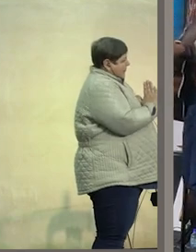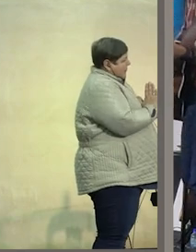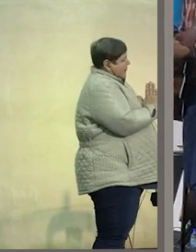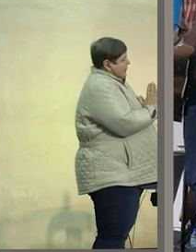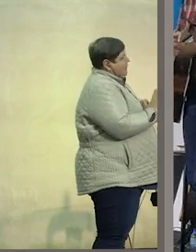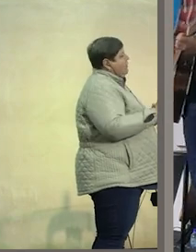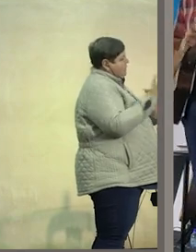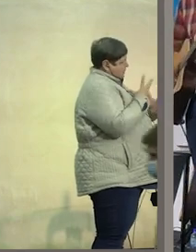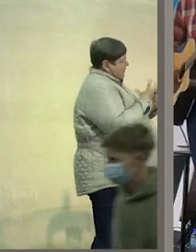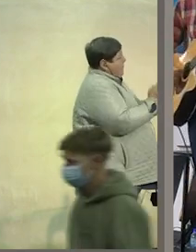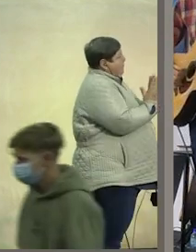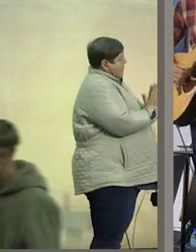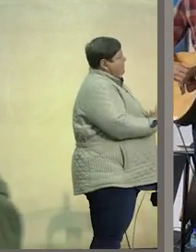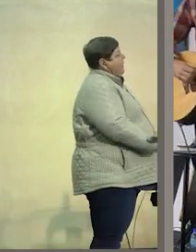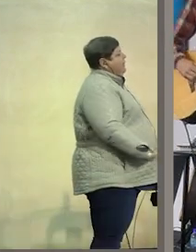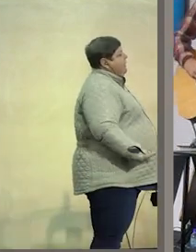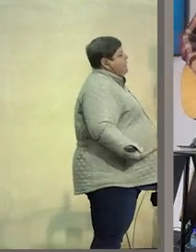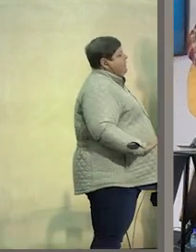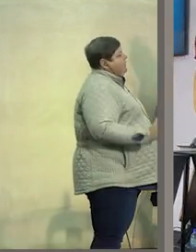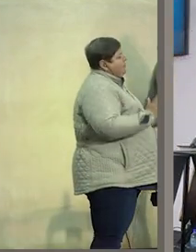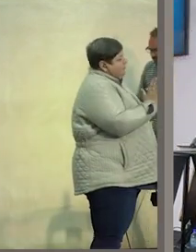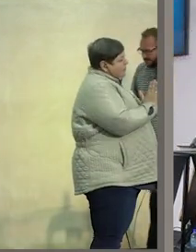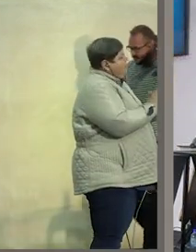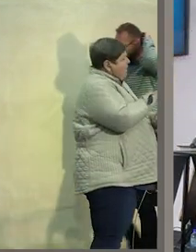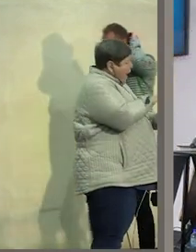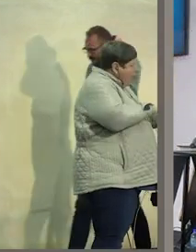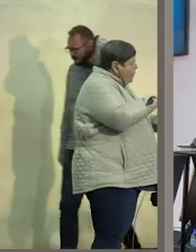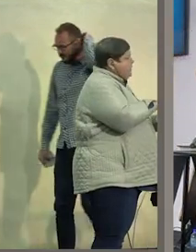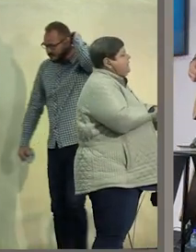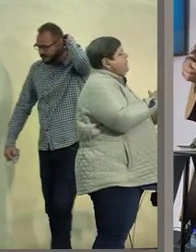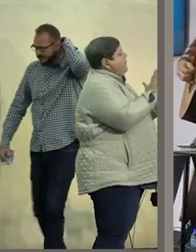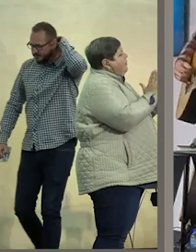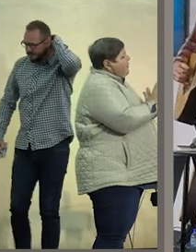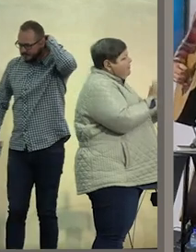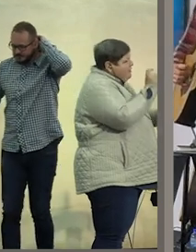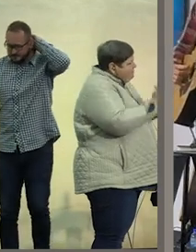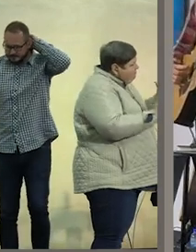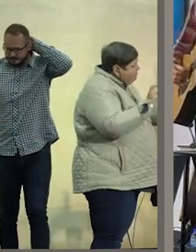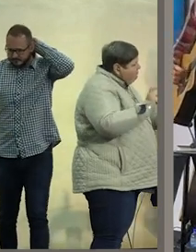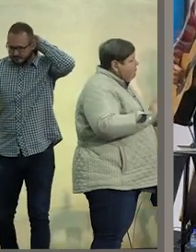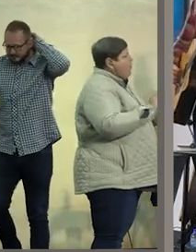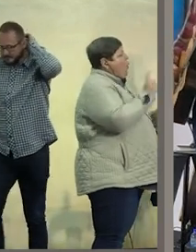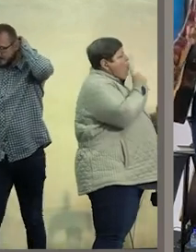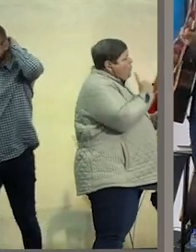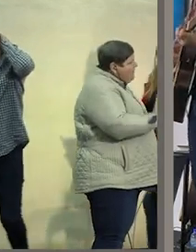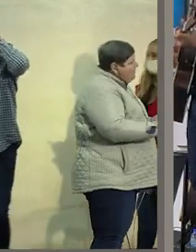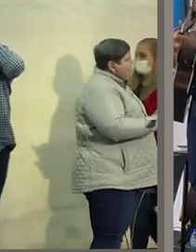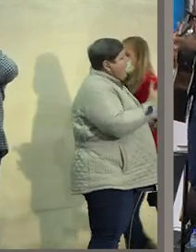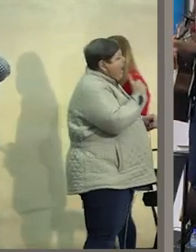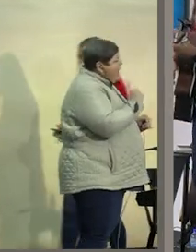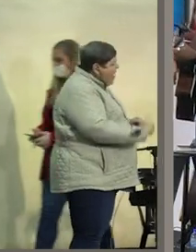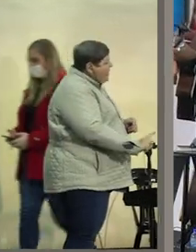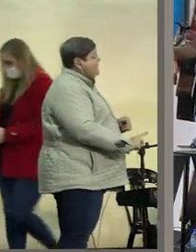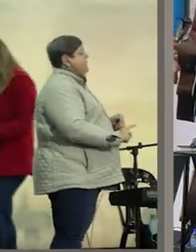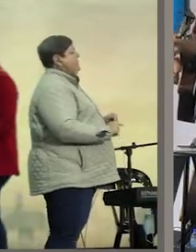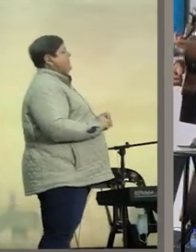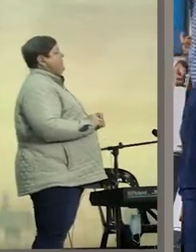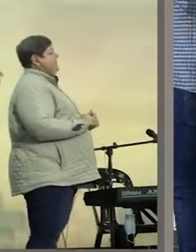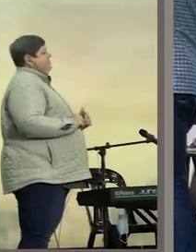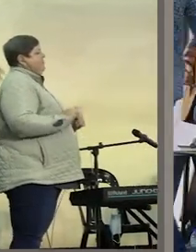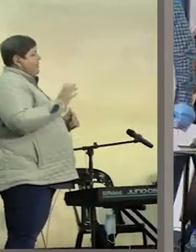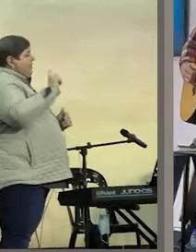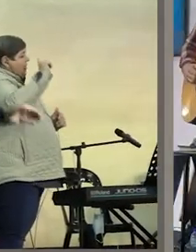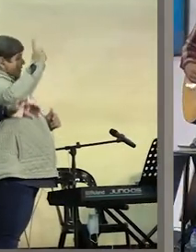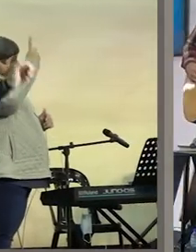Sal julle saam met my begin bid vir die kinders? Bid saam met my vir die ouers in ons gemeente. Bid saam met my vir ons sonnaskoolonderwysers. Bid saam met my dat die Here vir ons